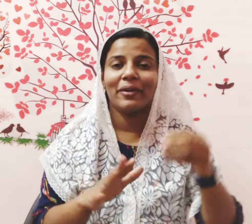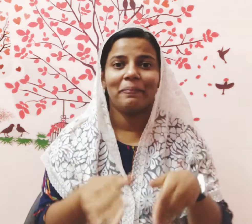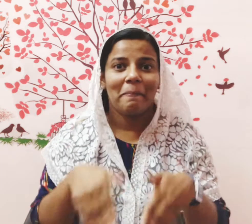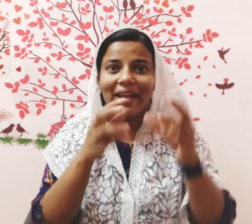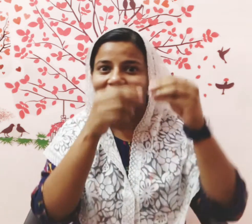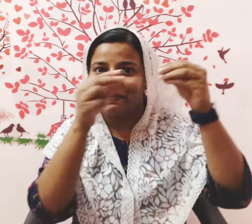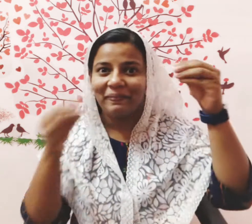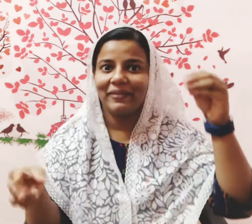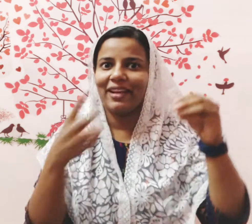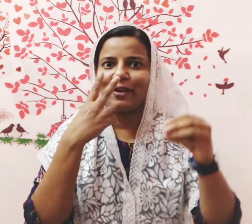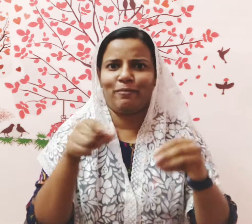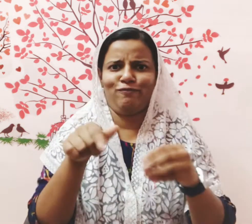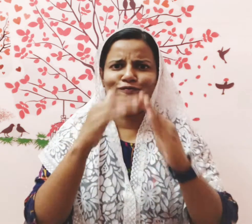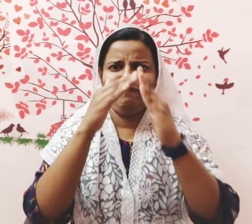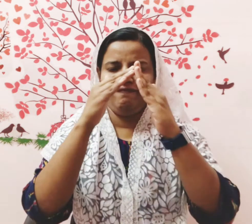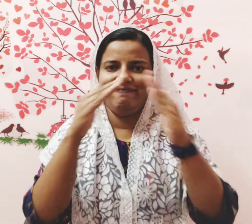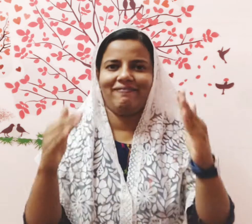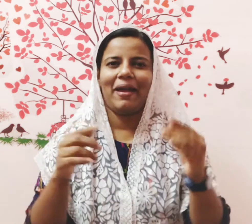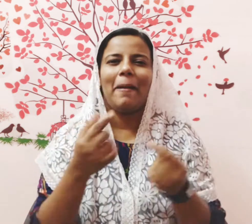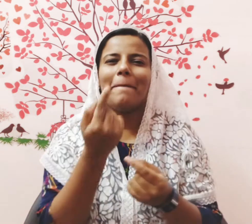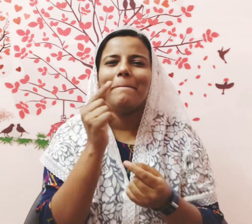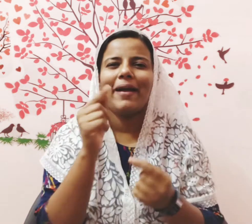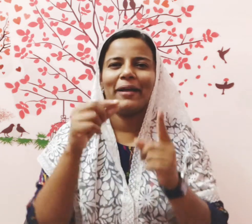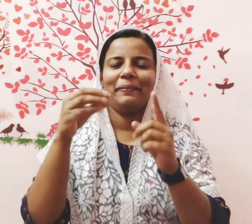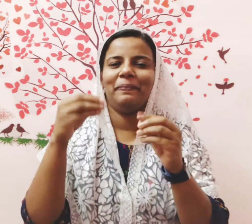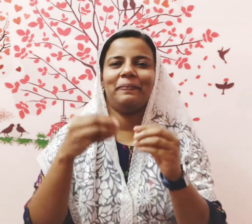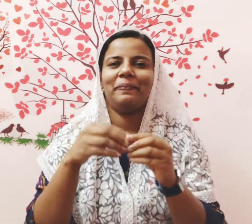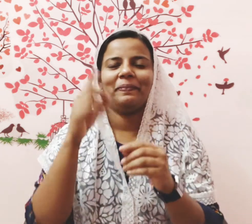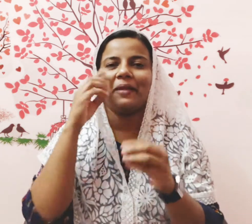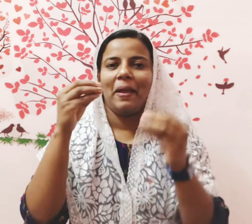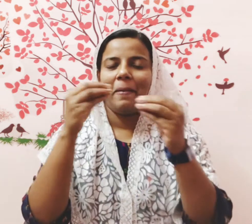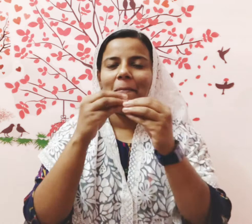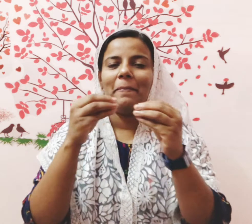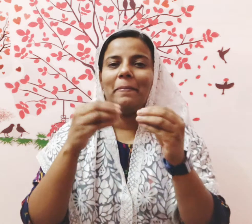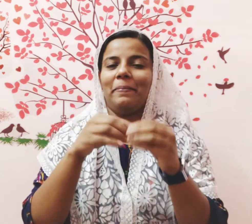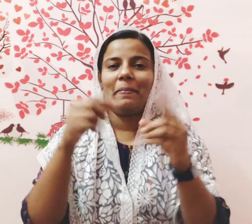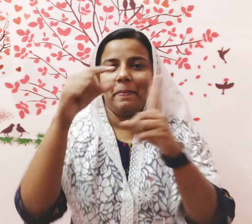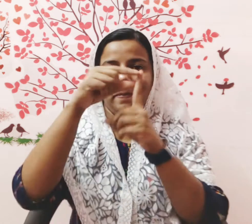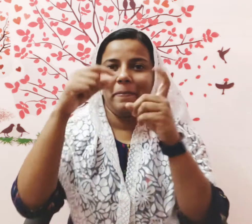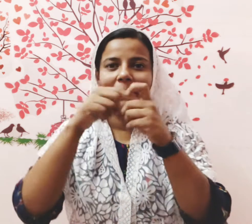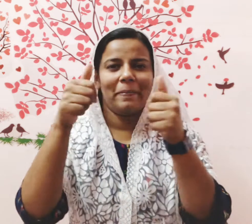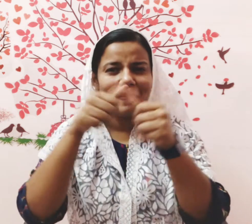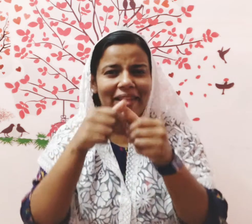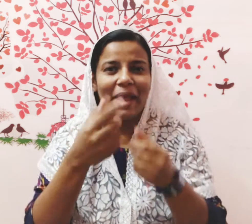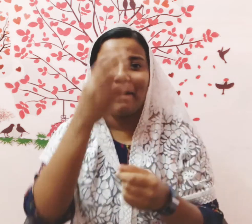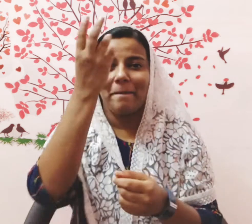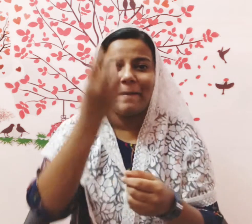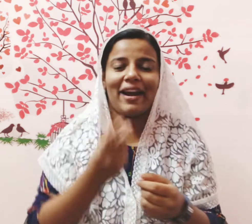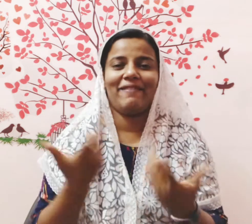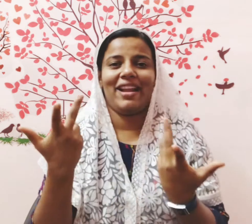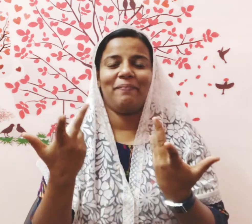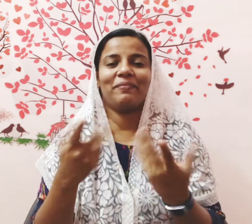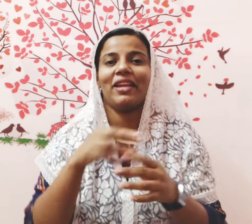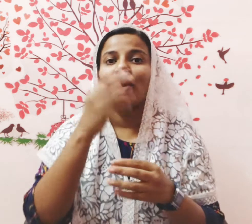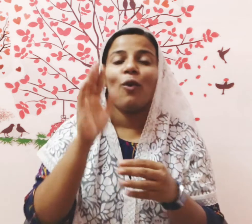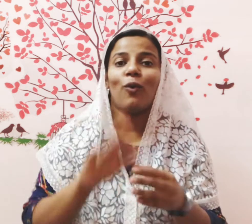പക്ഷേ നിങ്ങളൊന്ന് നോക്കിക്കുക, നിങ്ങളുടെ വീട്ടിൽ ഒരു പയറോ ഒരു പടവലമോ ഒരു പാവലോ ഒക്കെ കിളിപ്പിച്ചിട്ടുണ്ടെങ്കിൽ ഇതിന് മെയിൻ ആയിട്ട്